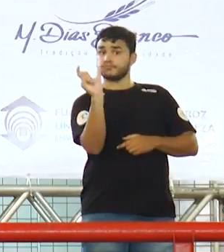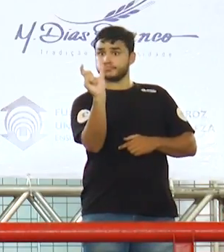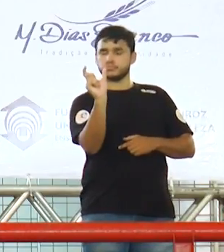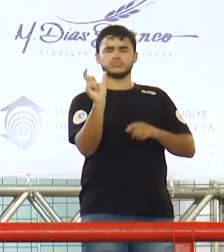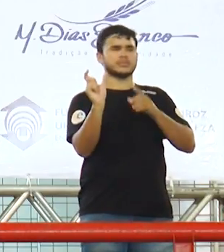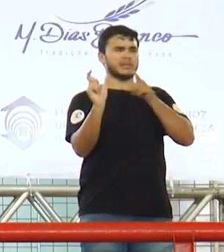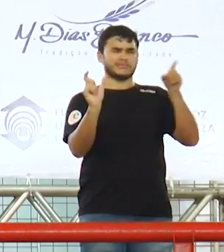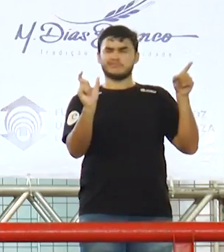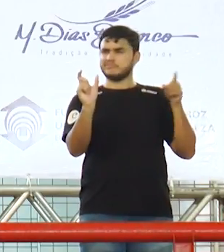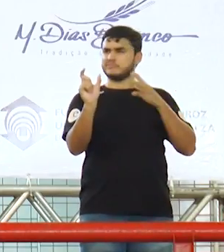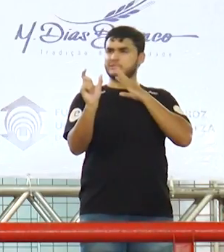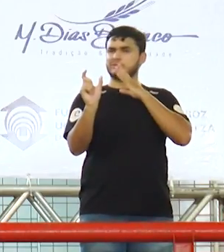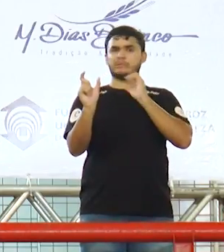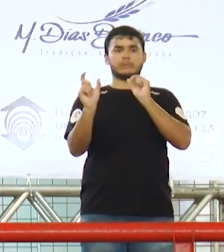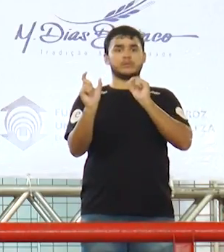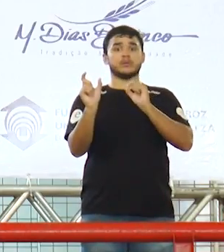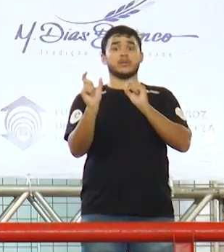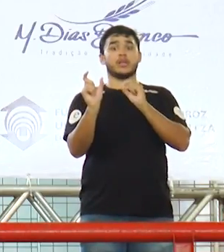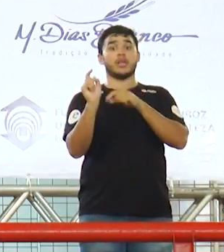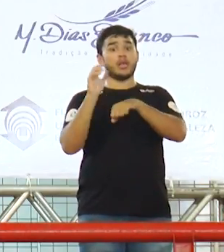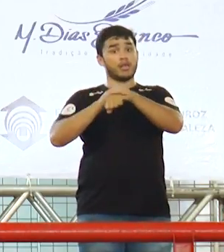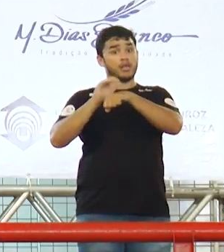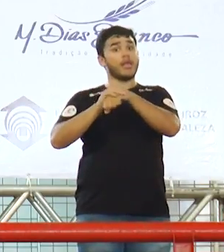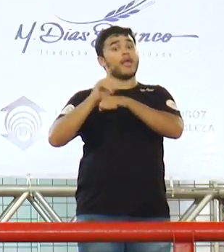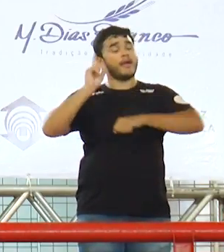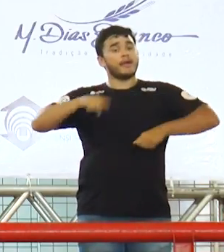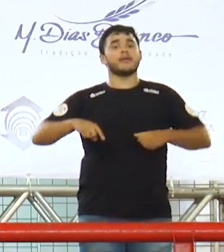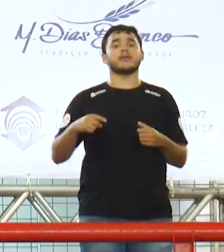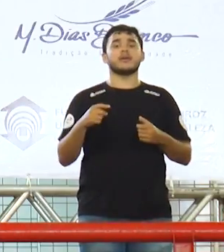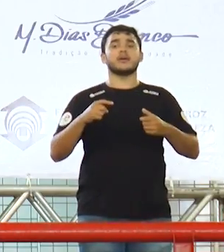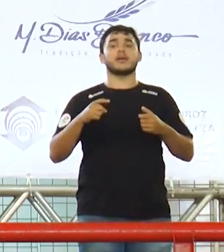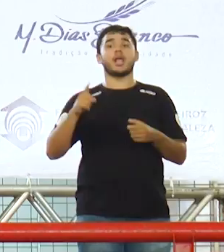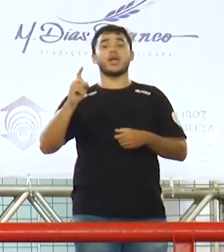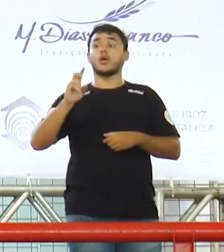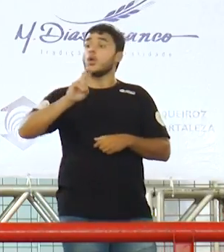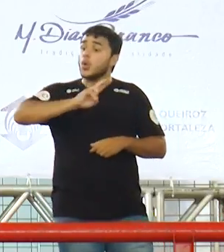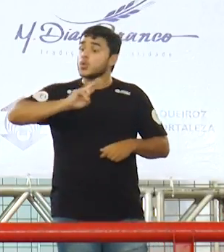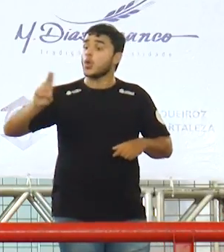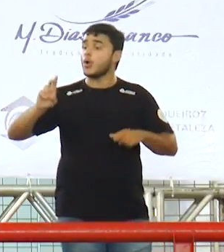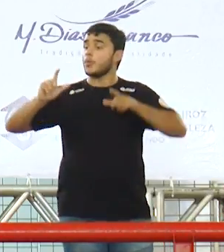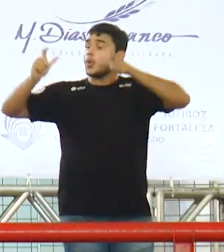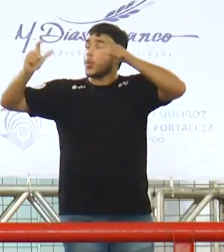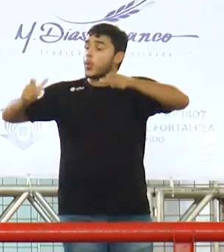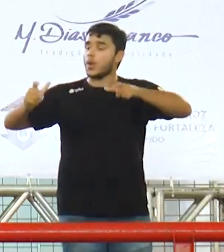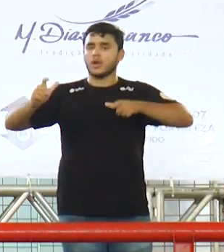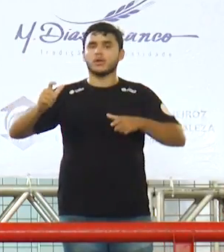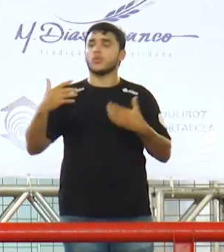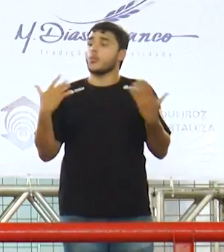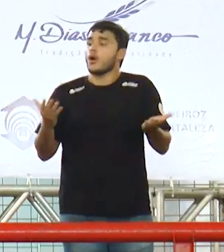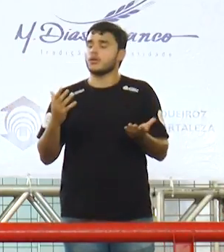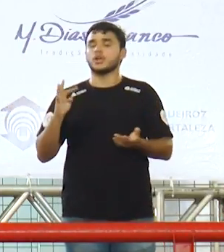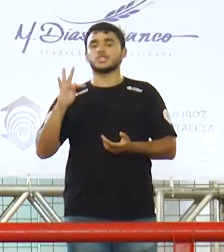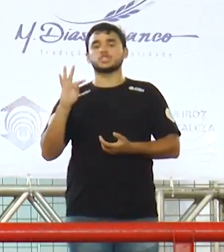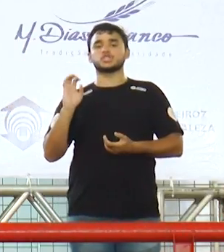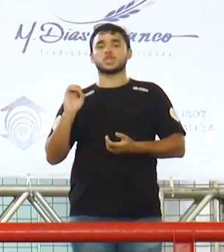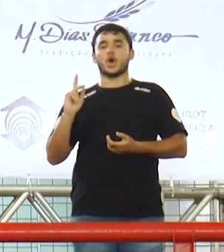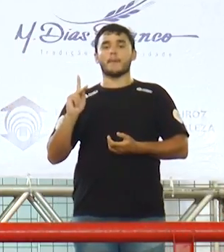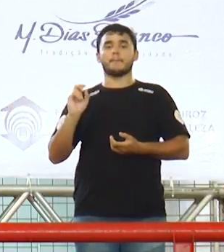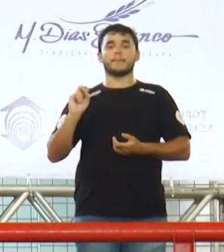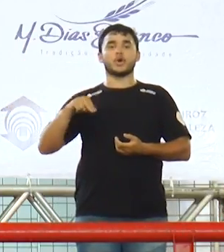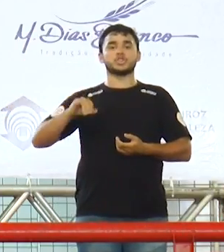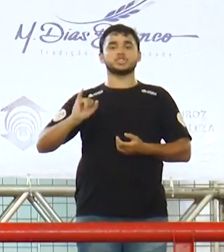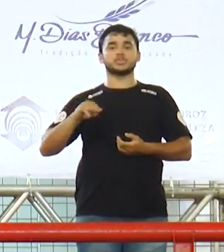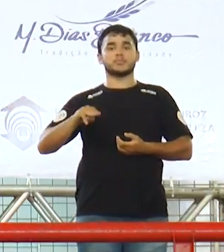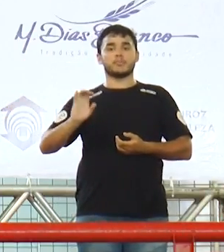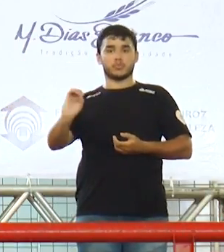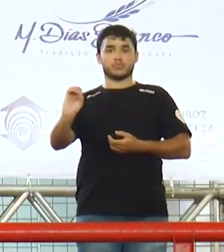topônimo, isso é a maneira fresca de dizer nome de lugar. Topônimo é nome de